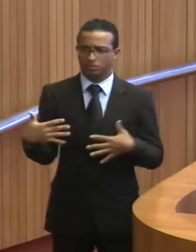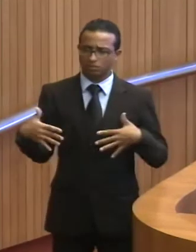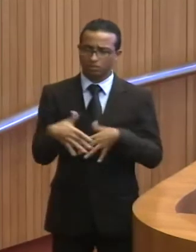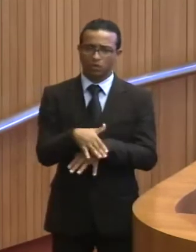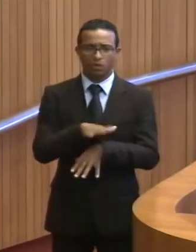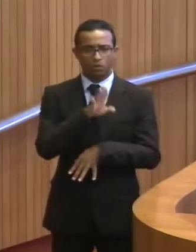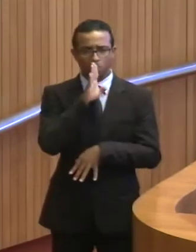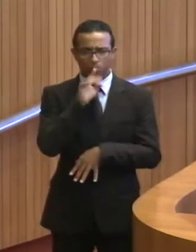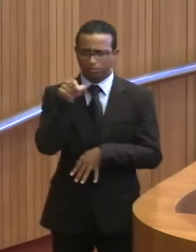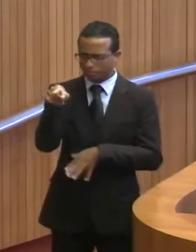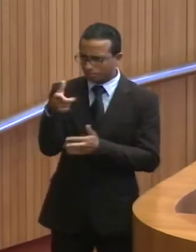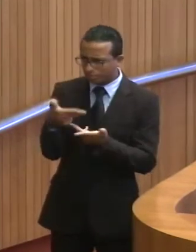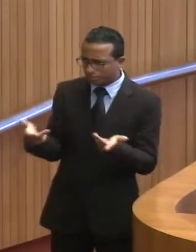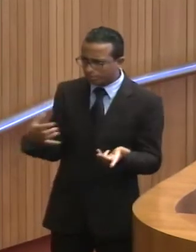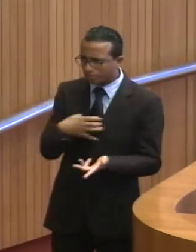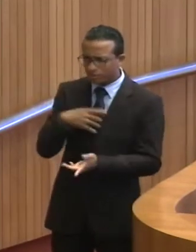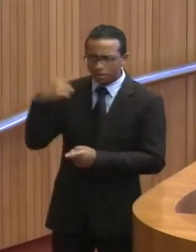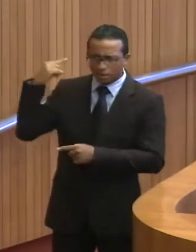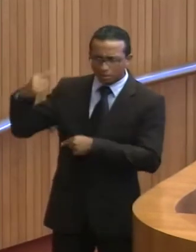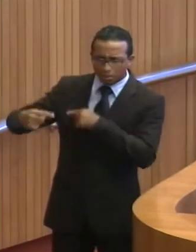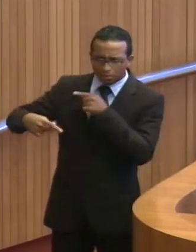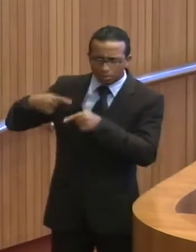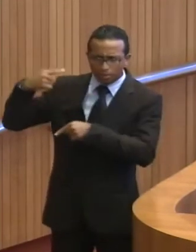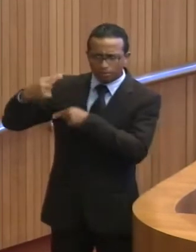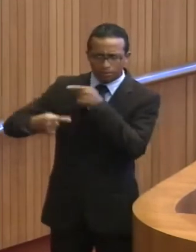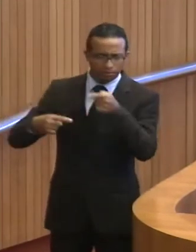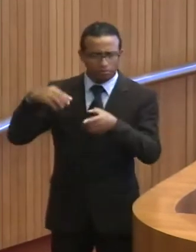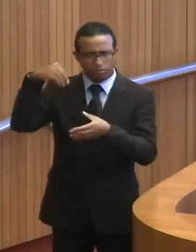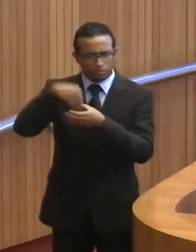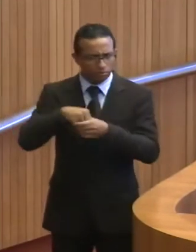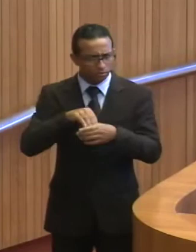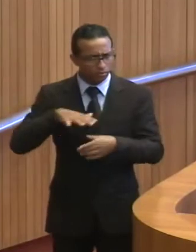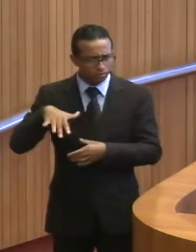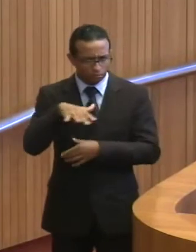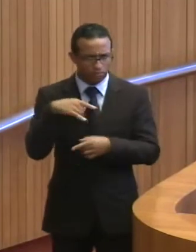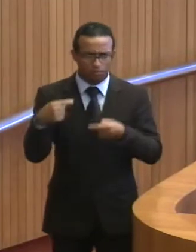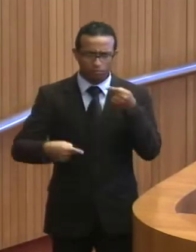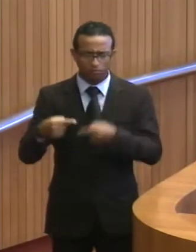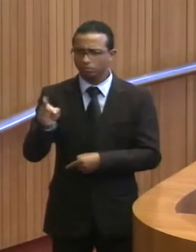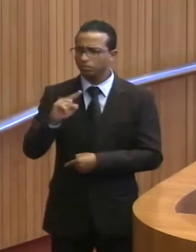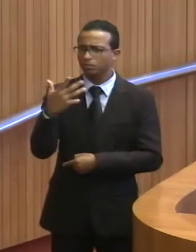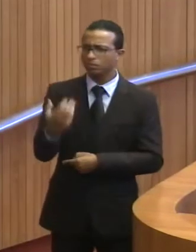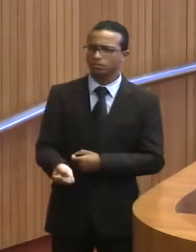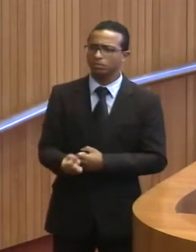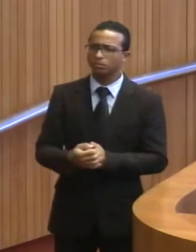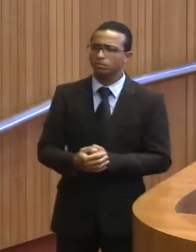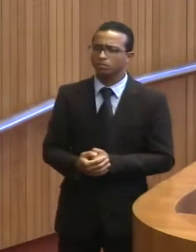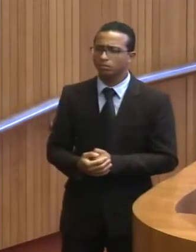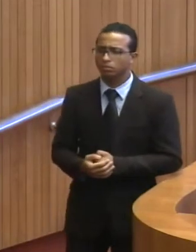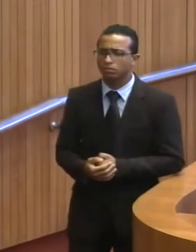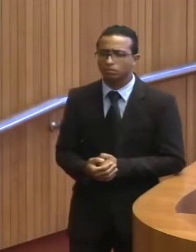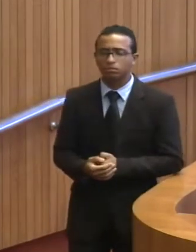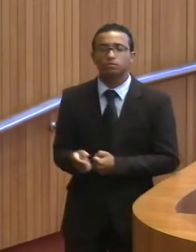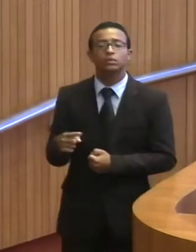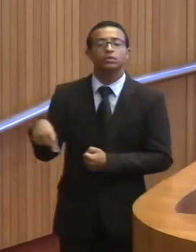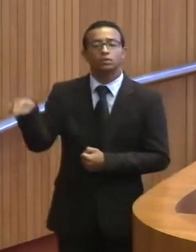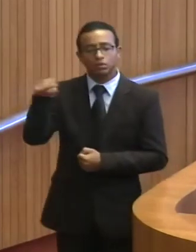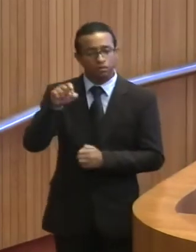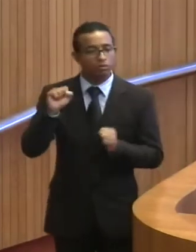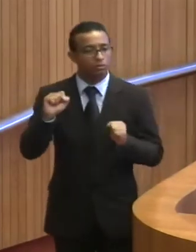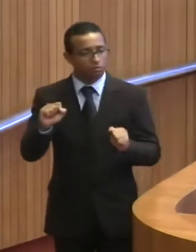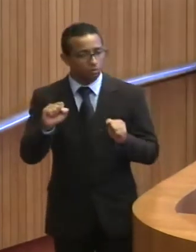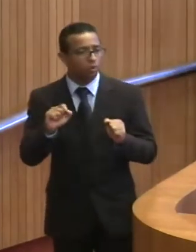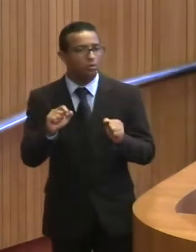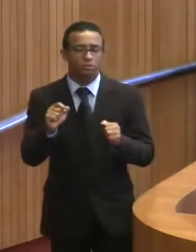aceitar esse tipo de prática no meio político. Não podemos. Que façam